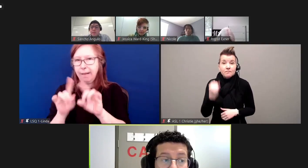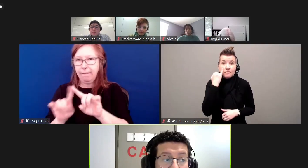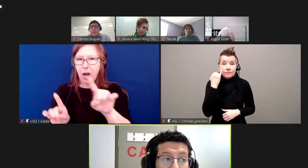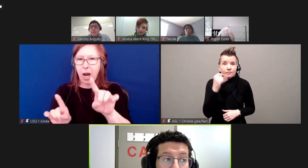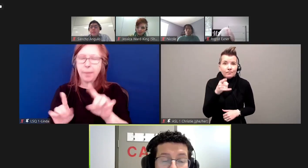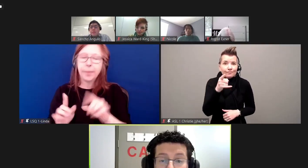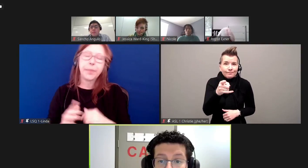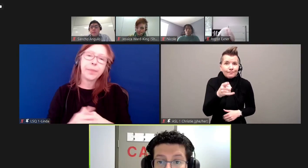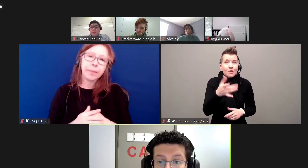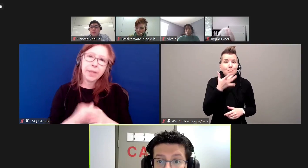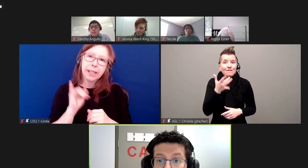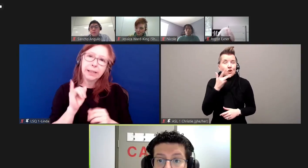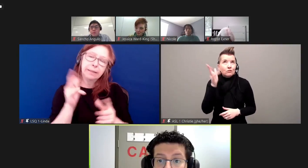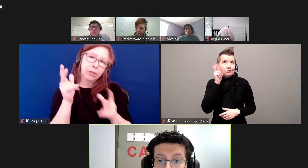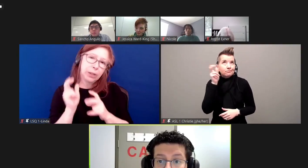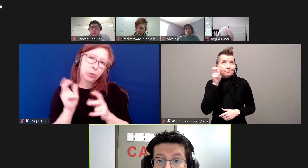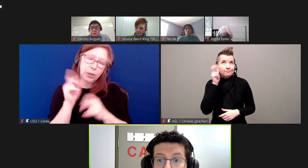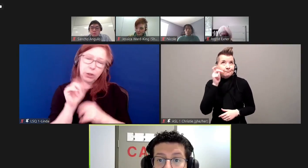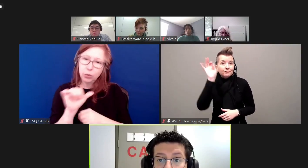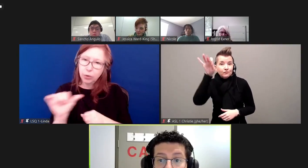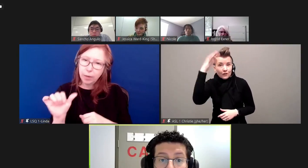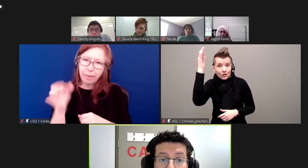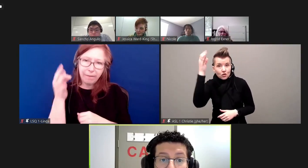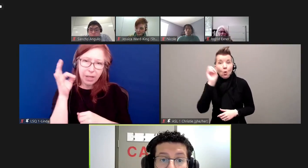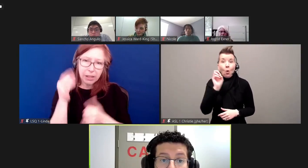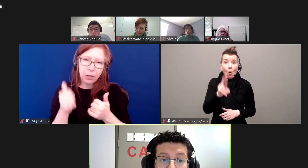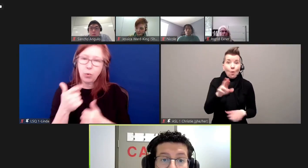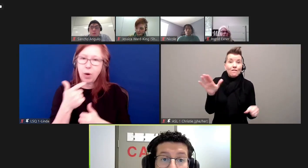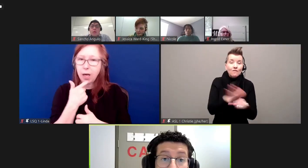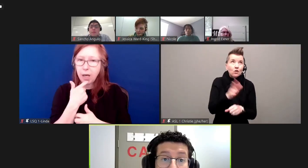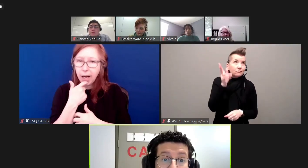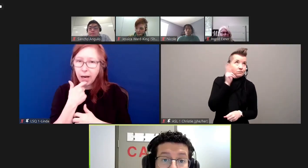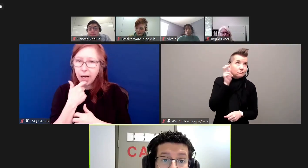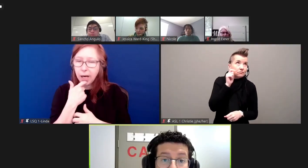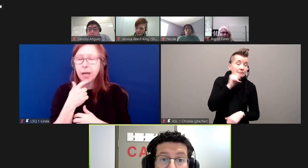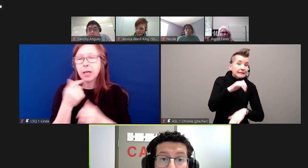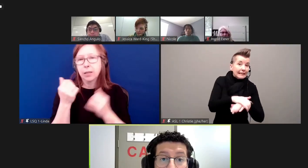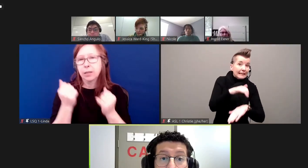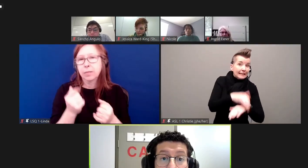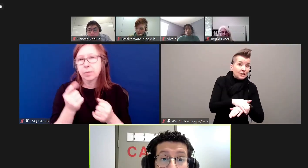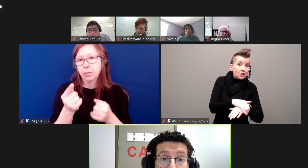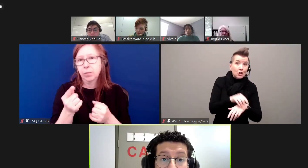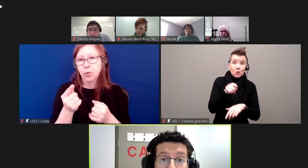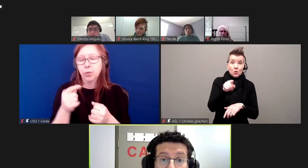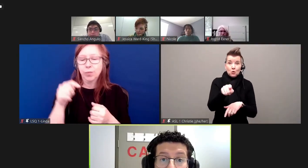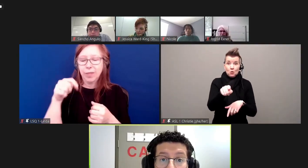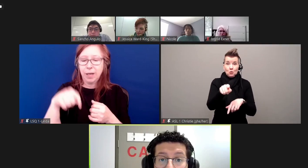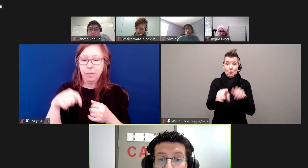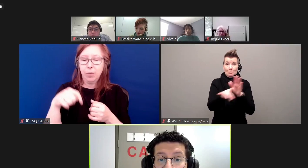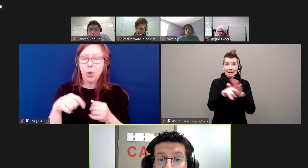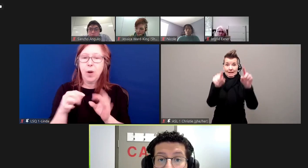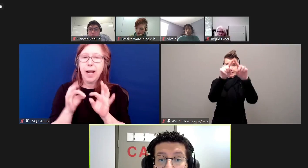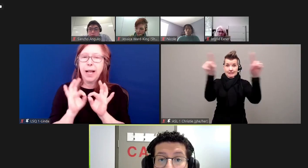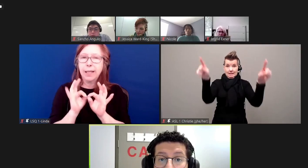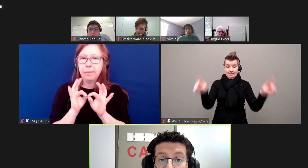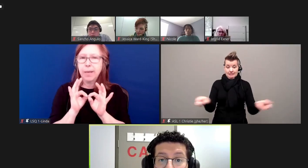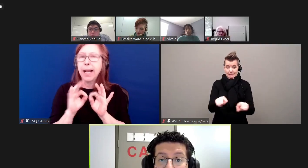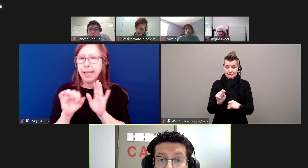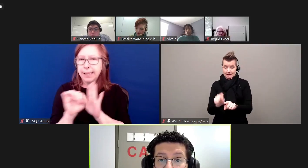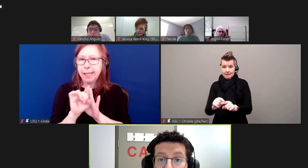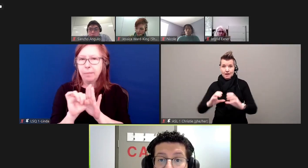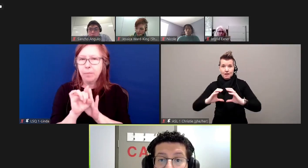l'événement entièrement en français ou entièrement en anglais, vous pouvez sélectionner l'interprétation